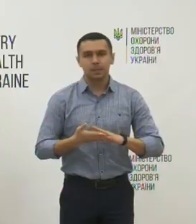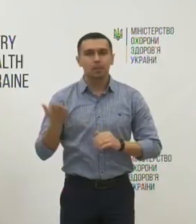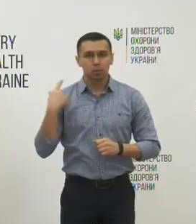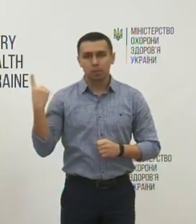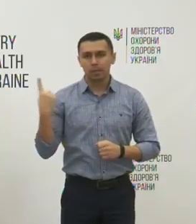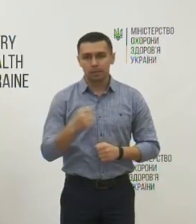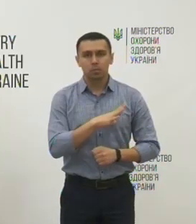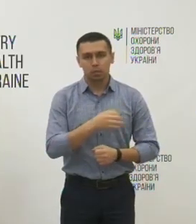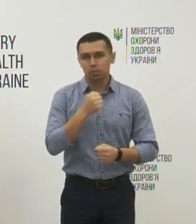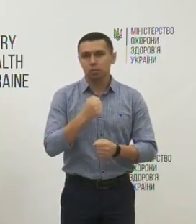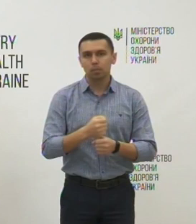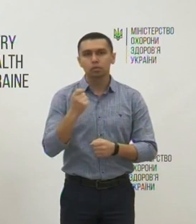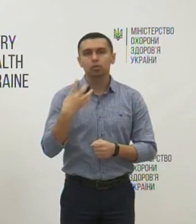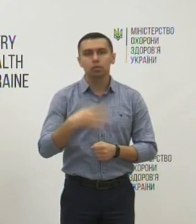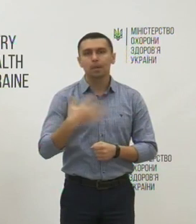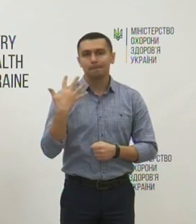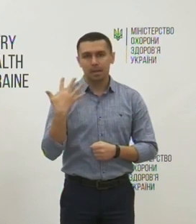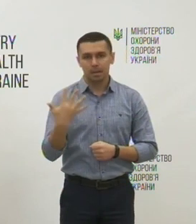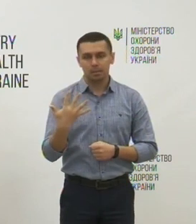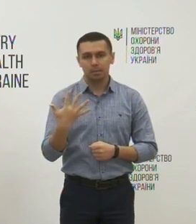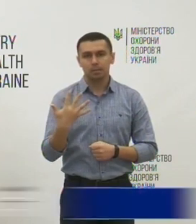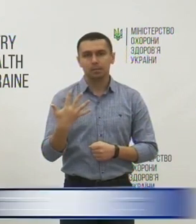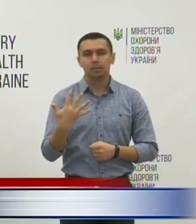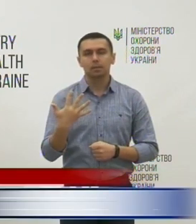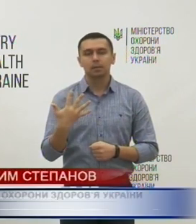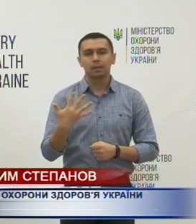Минулого тижня було зроблено